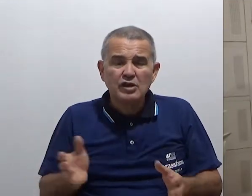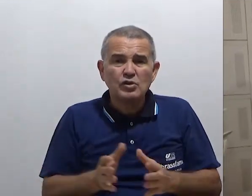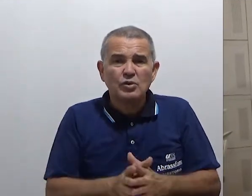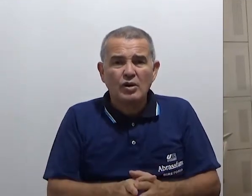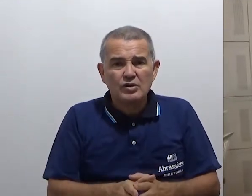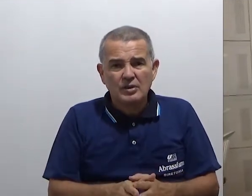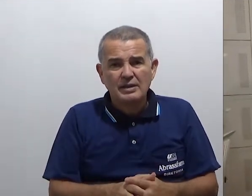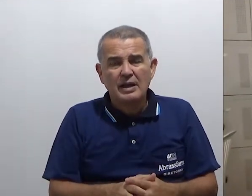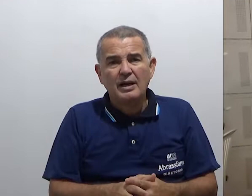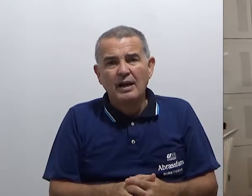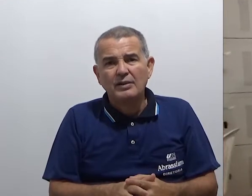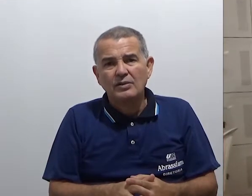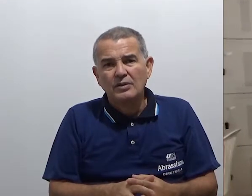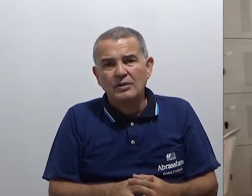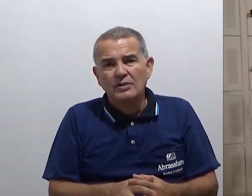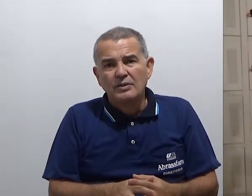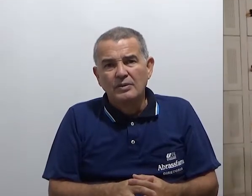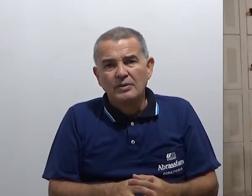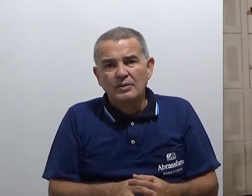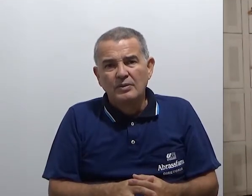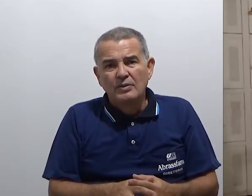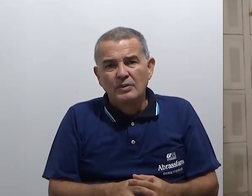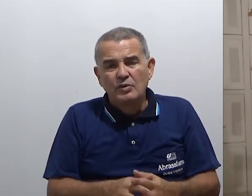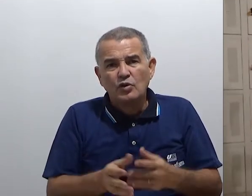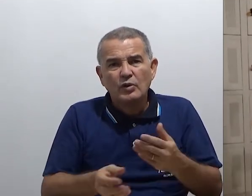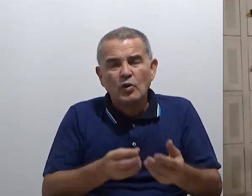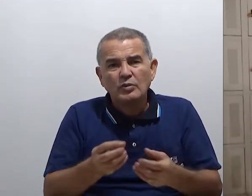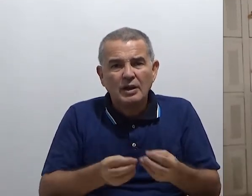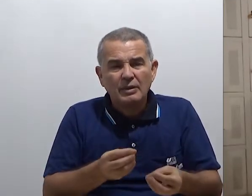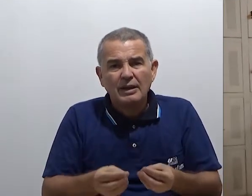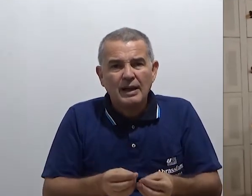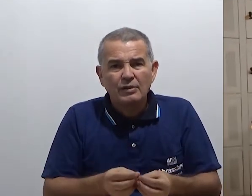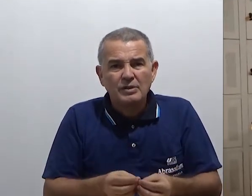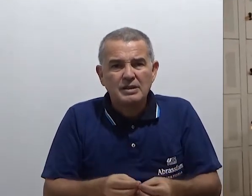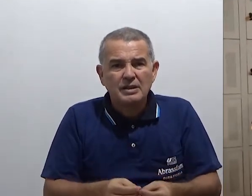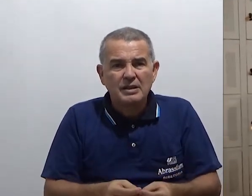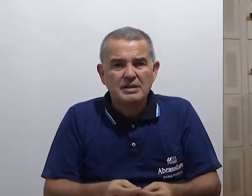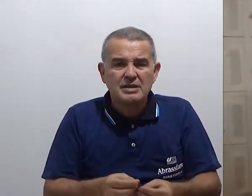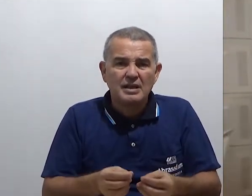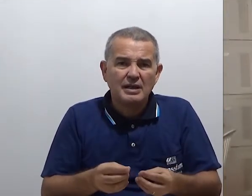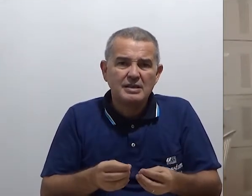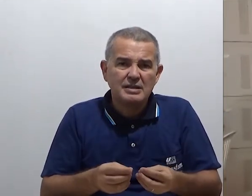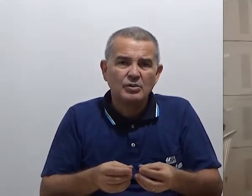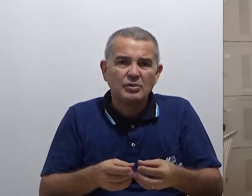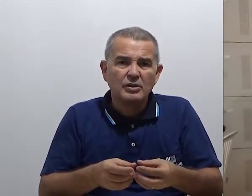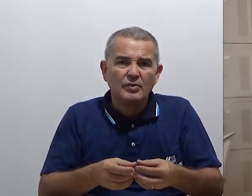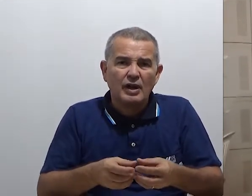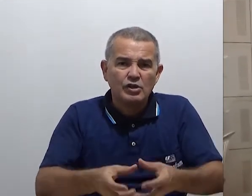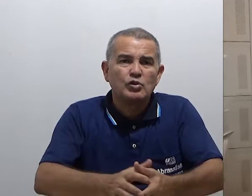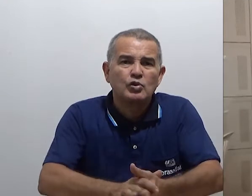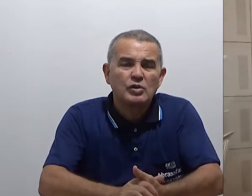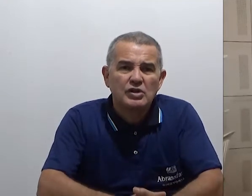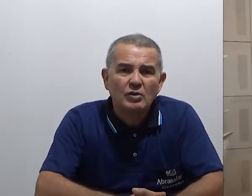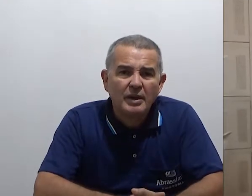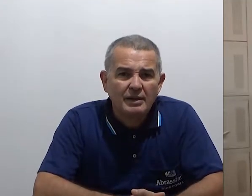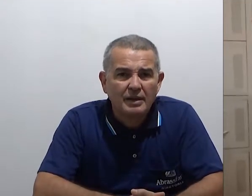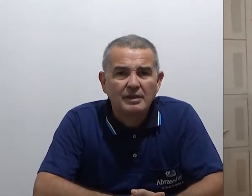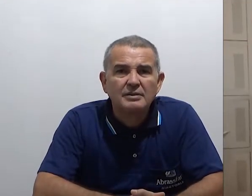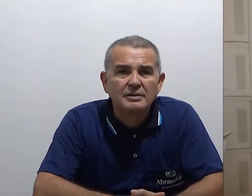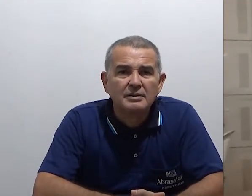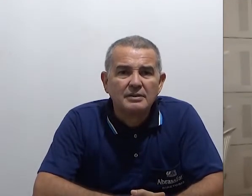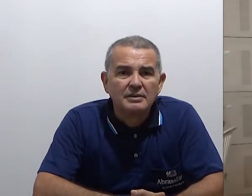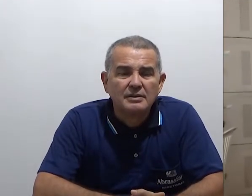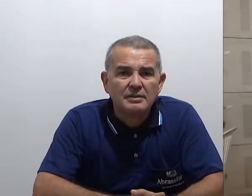um vídeo nosso na internet sobre como trabalhar com as crianças em relação à estrutura